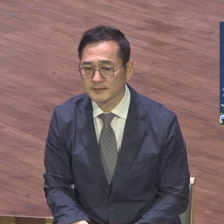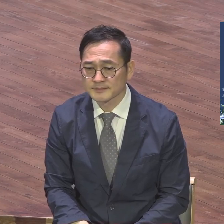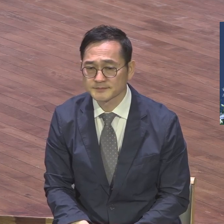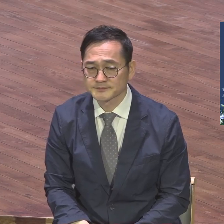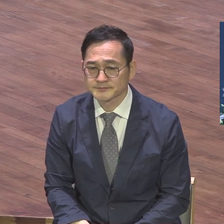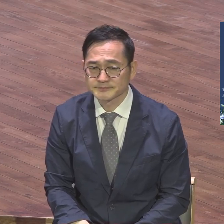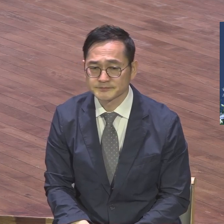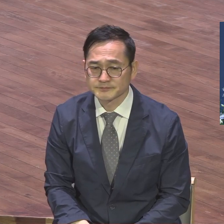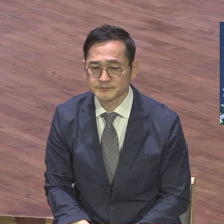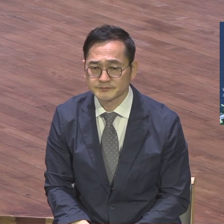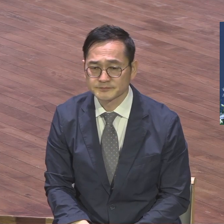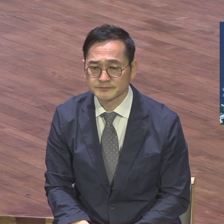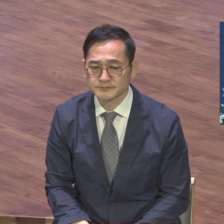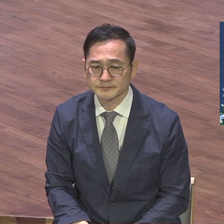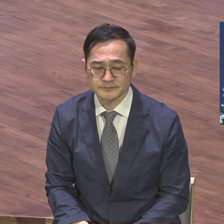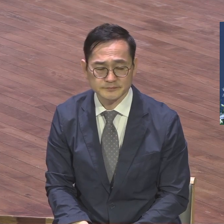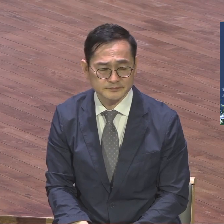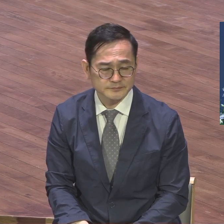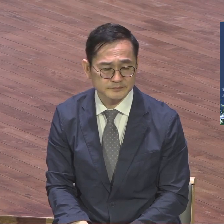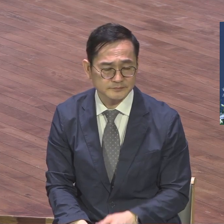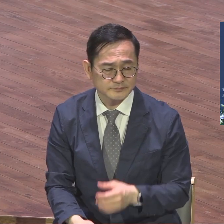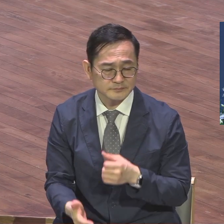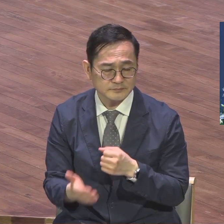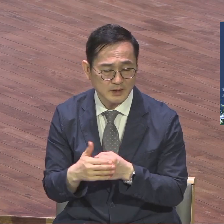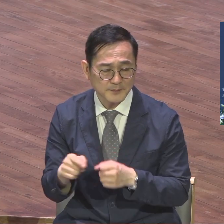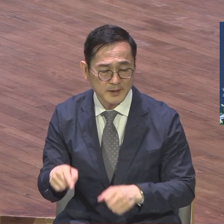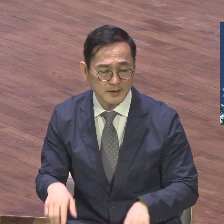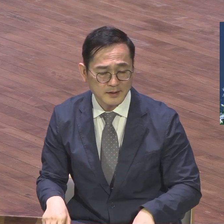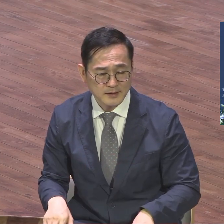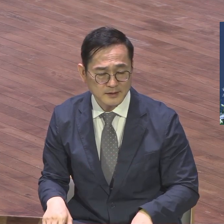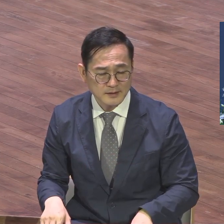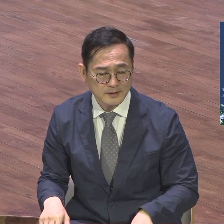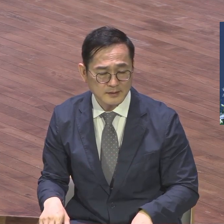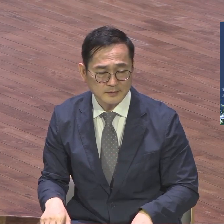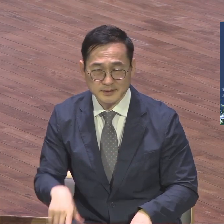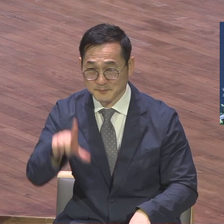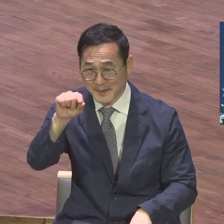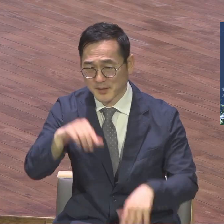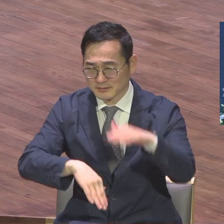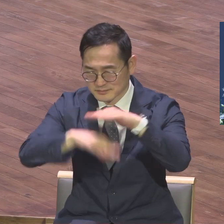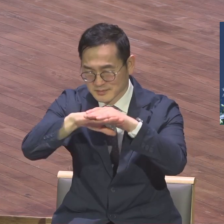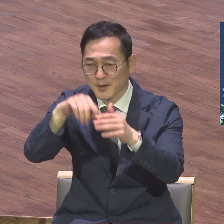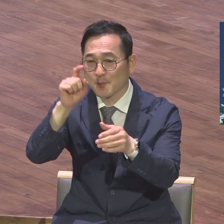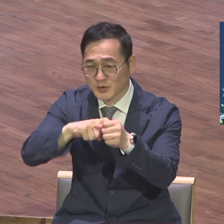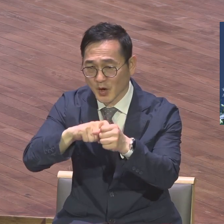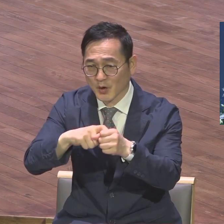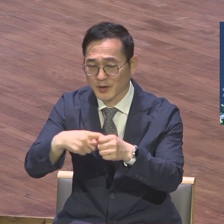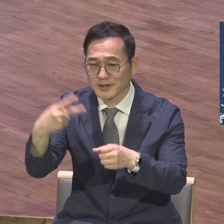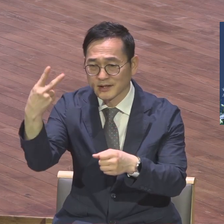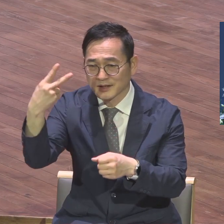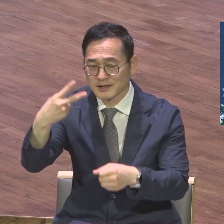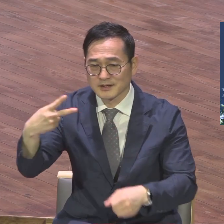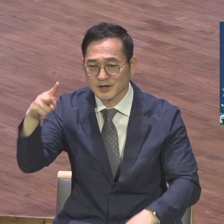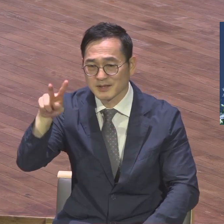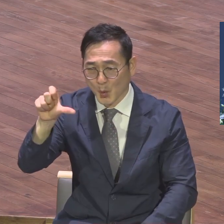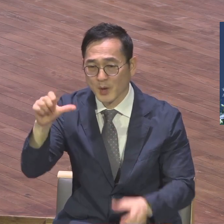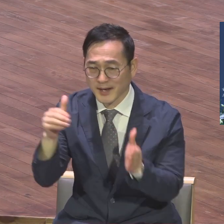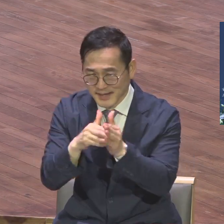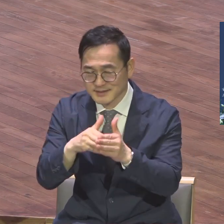교회적으로 스타트만 2025를 펼쳐나가고 있는데, 사실 스타트만 2025 이 운동을 펼쳐나가다